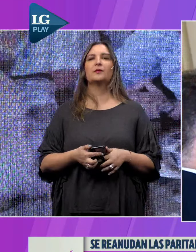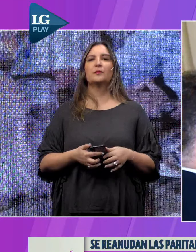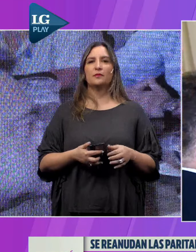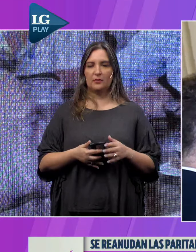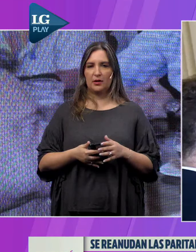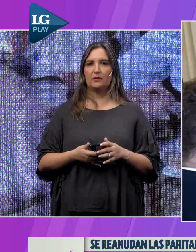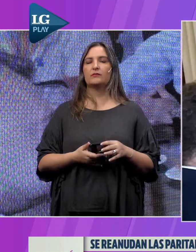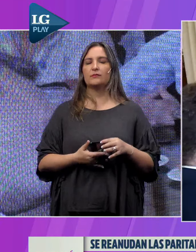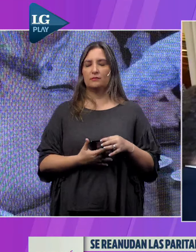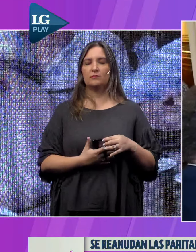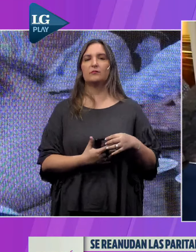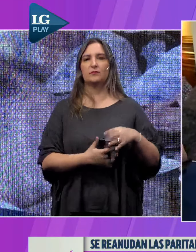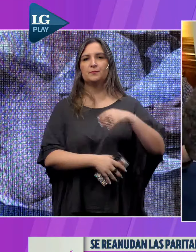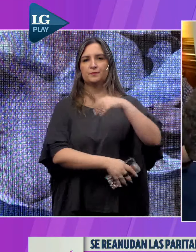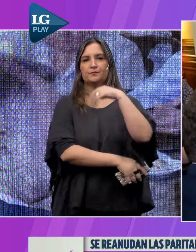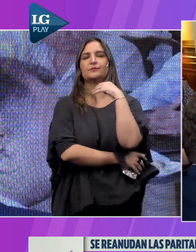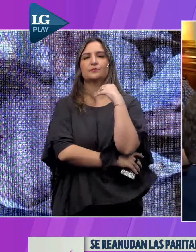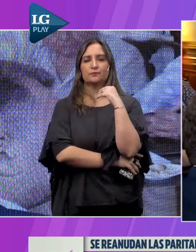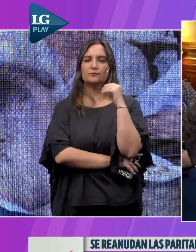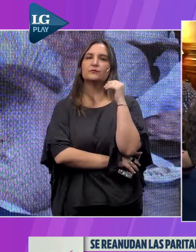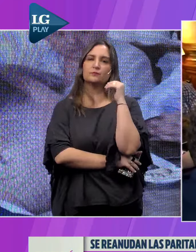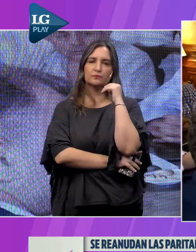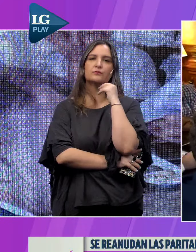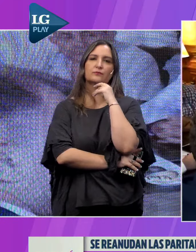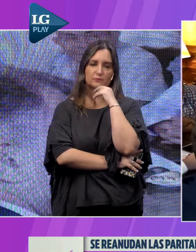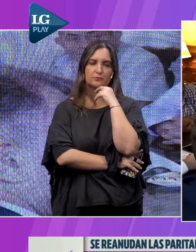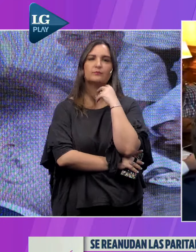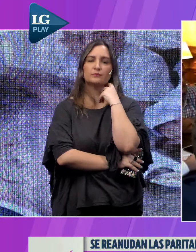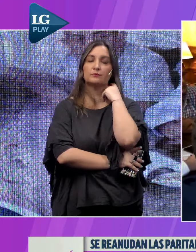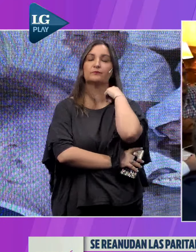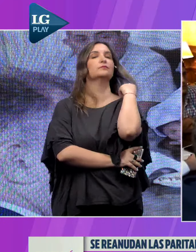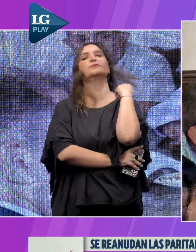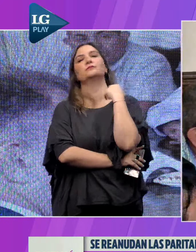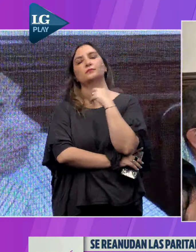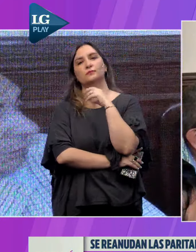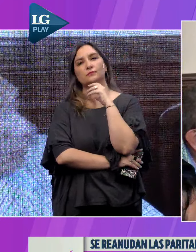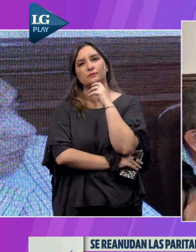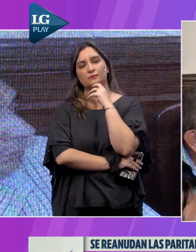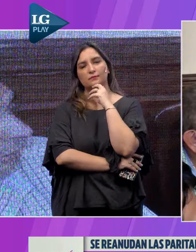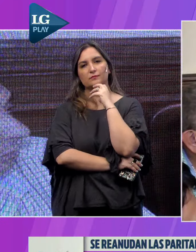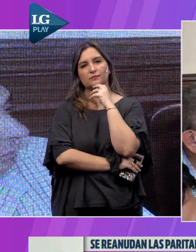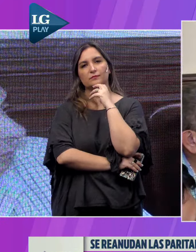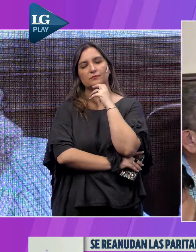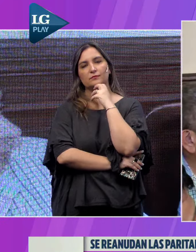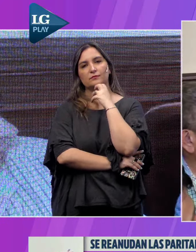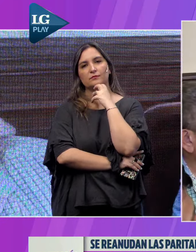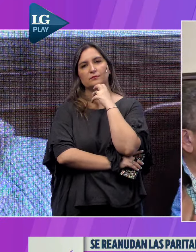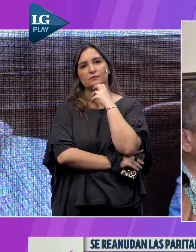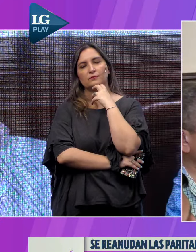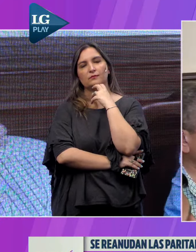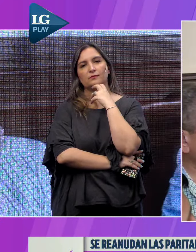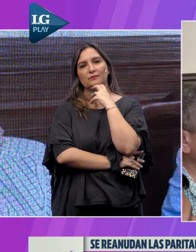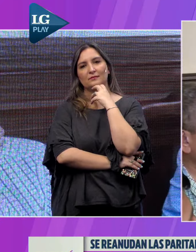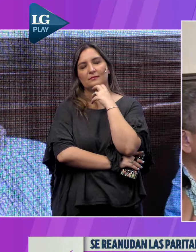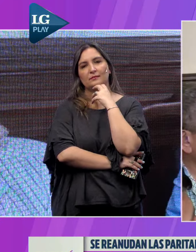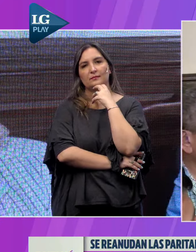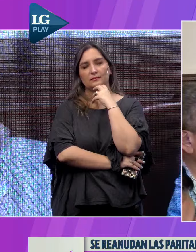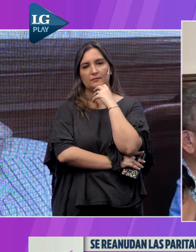pedido, sí, es verdad, generalizado, sabemos que hace falta, que el dinero, el impacto de lo que se dice que